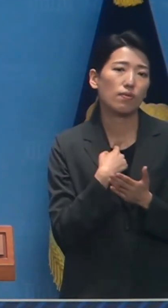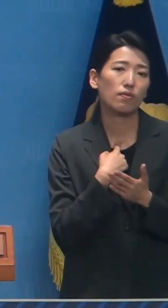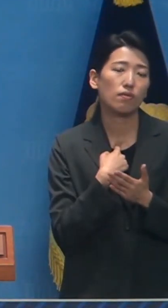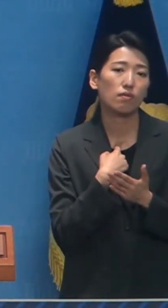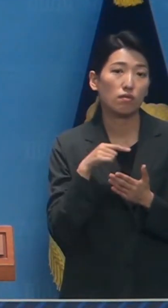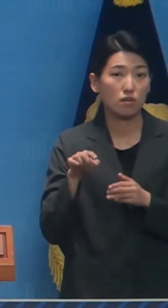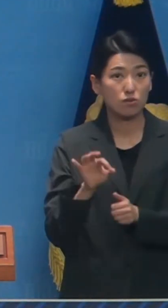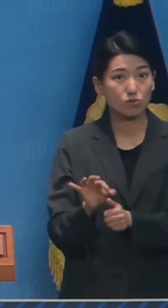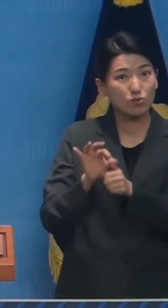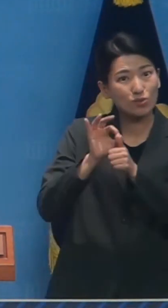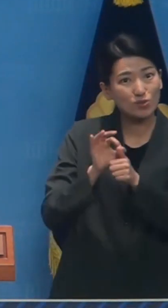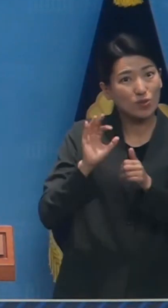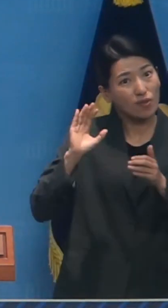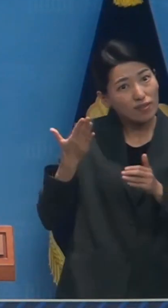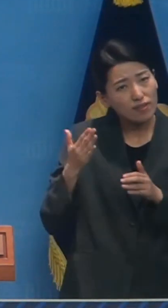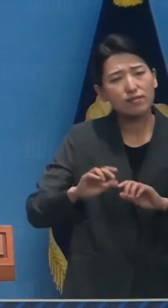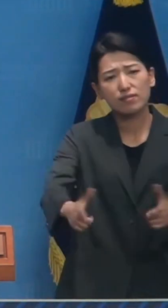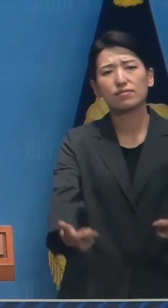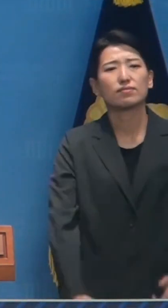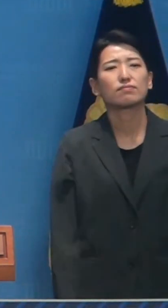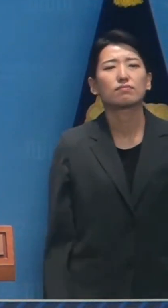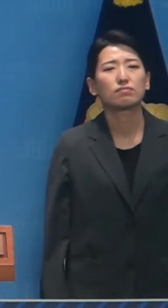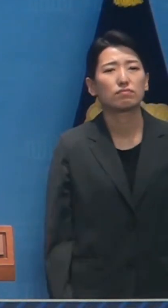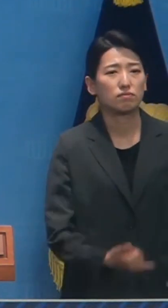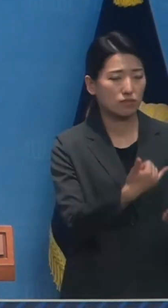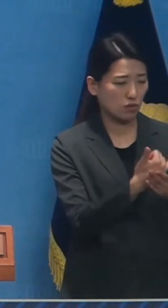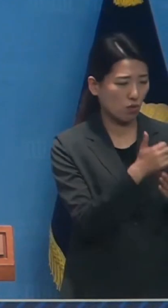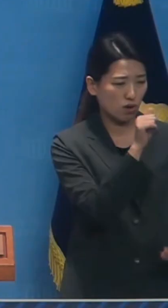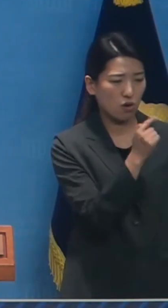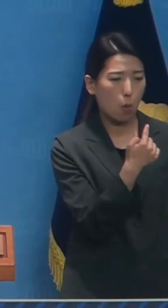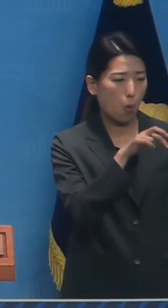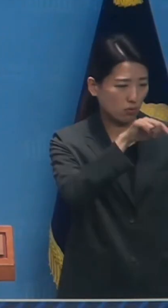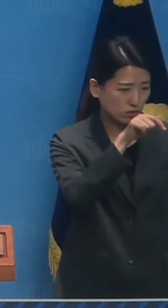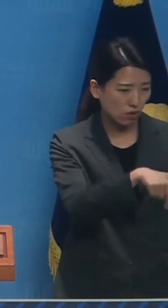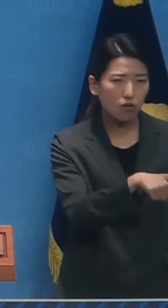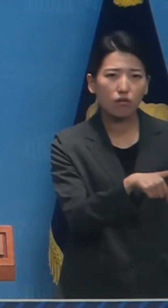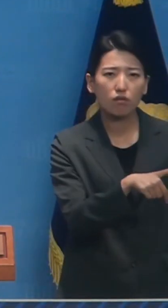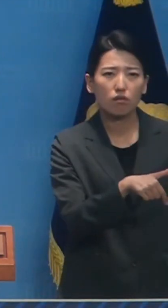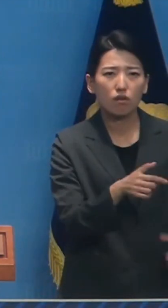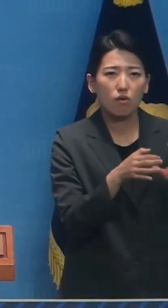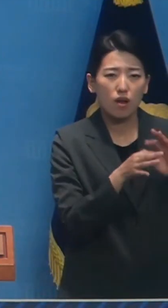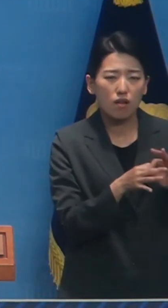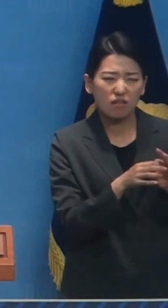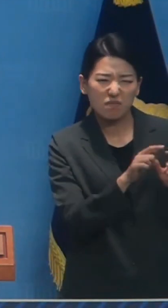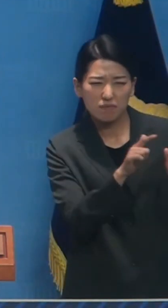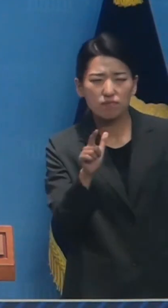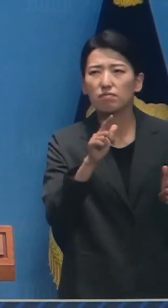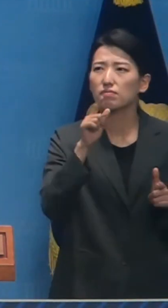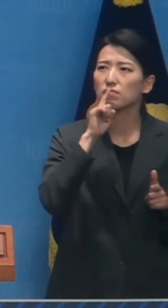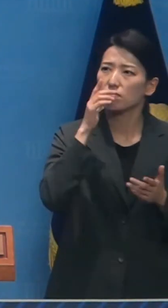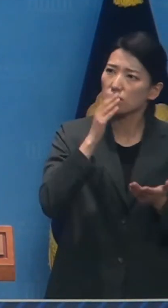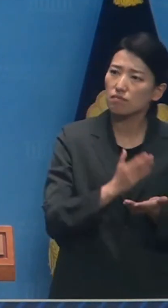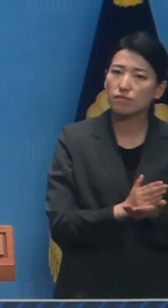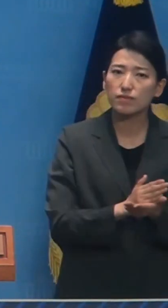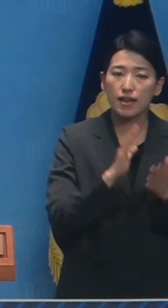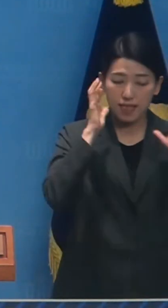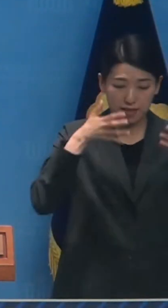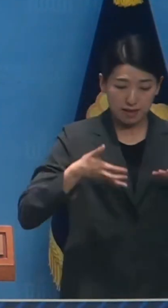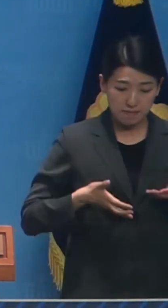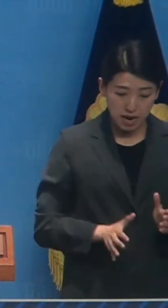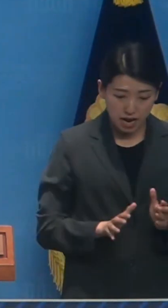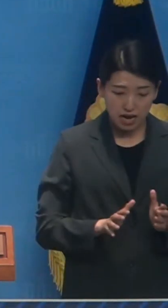아이가 아닙니다. 정부는 고아 호적을 창설하는 인명유기 보호출산을 주장하지 말고 출생 신고에